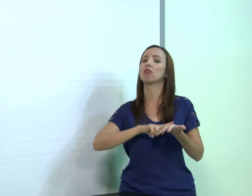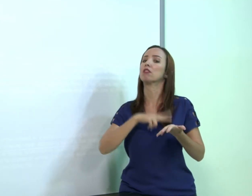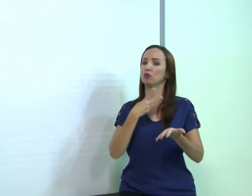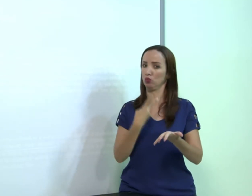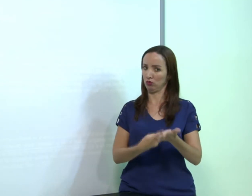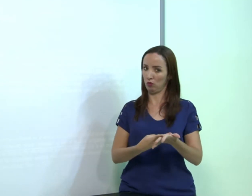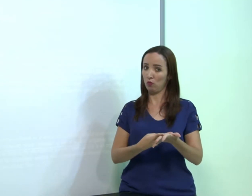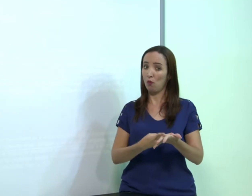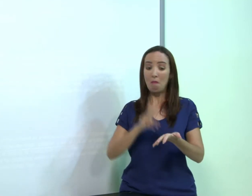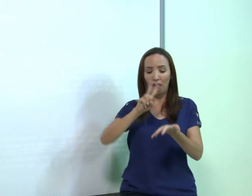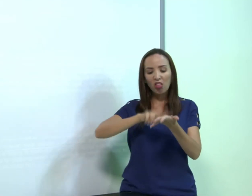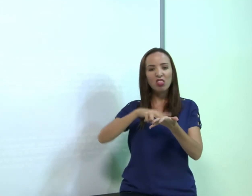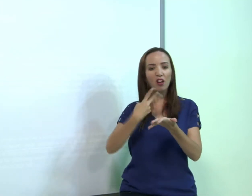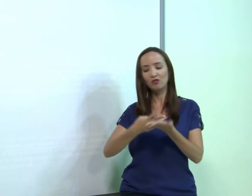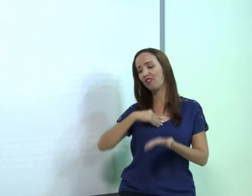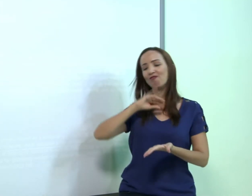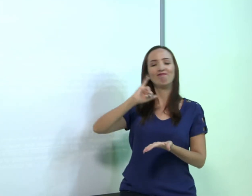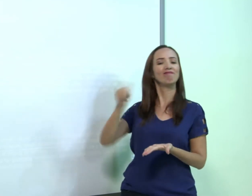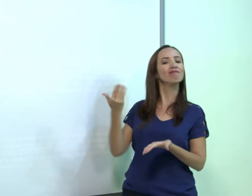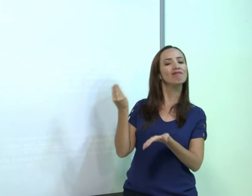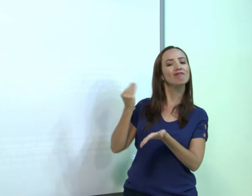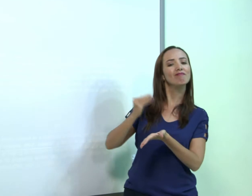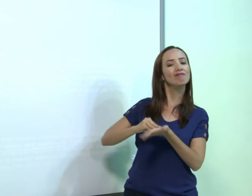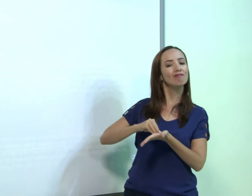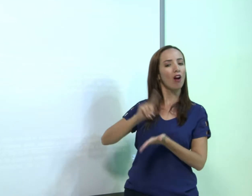precisa fazer a tradução.